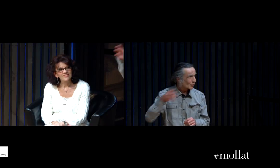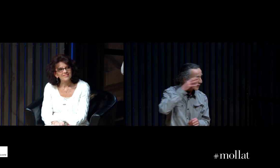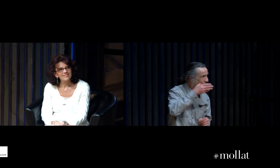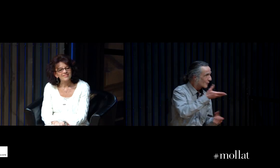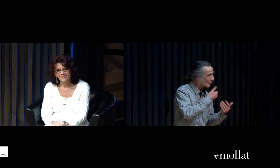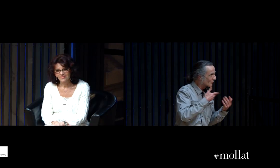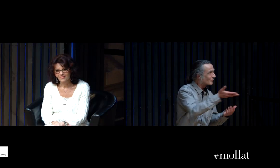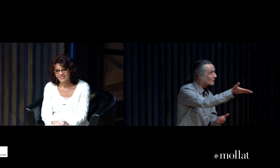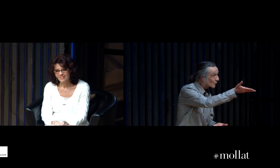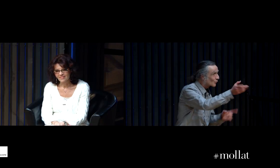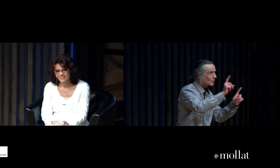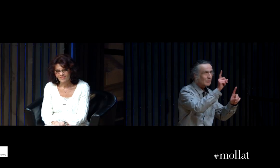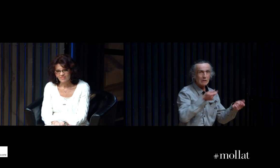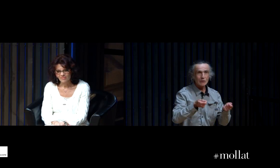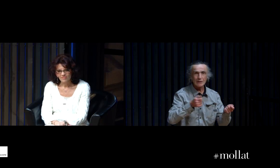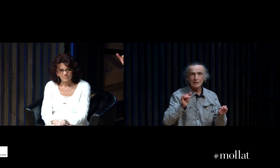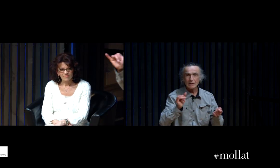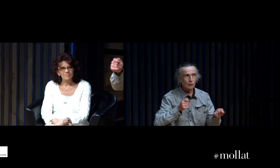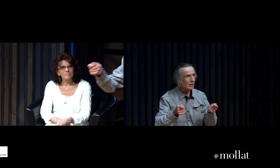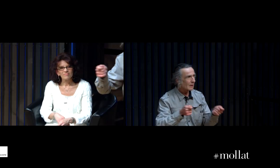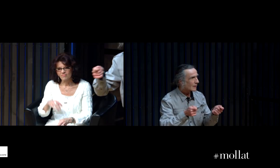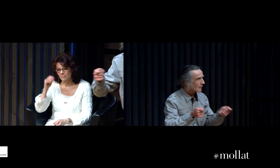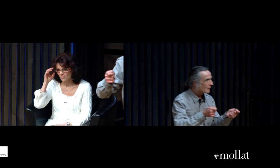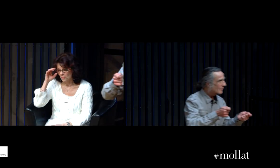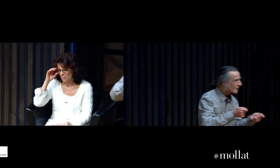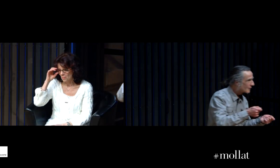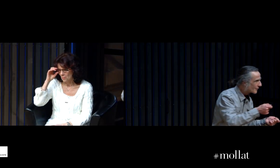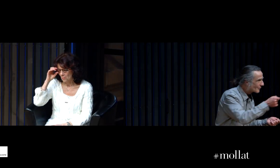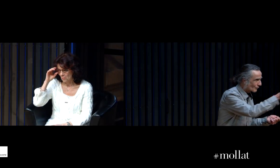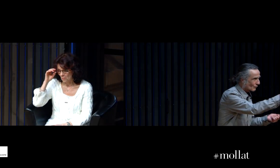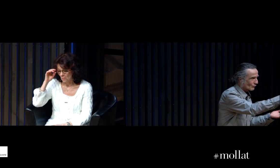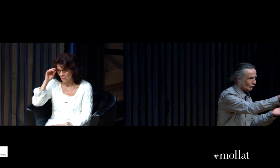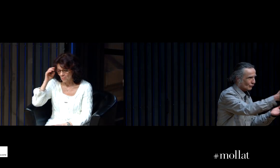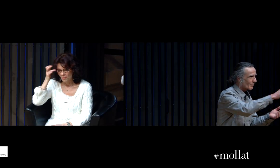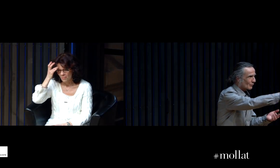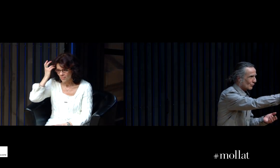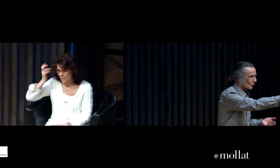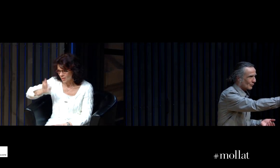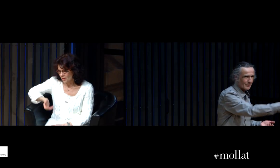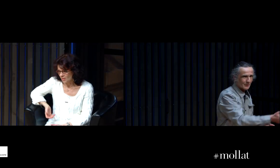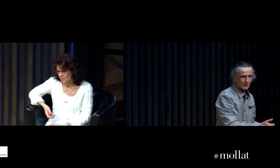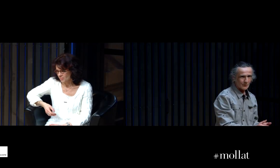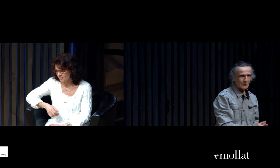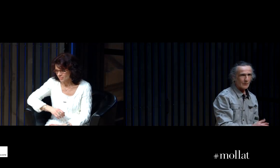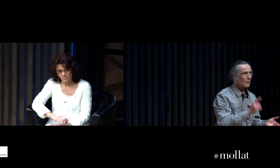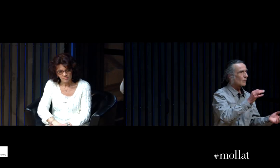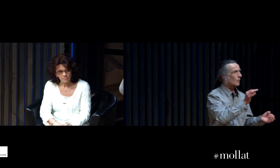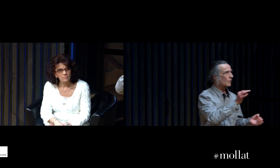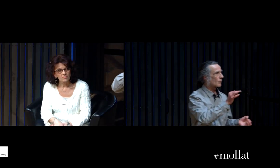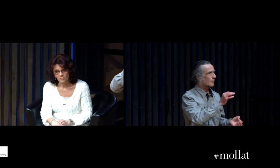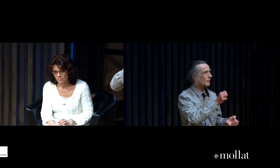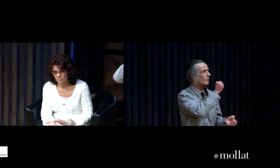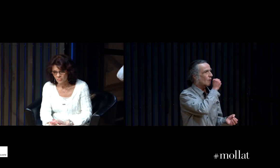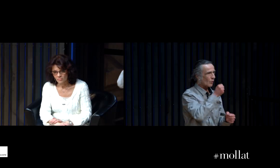Alors, est-ce que quelqu'un veut poser une question ? Qui va gérer les prises de parole ? Qui va gérer les prises de